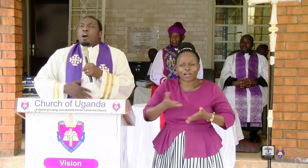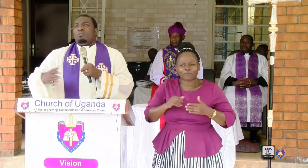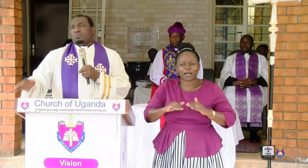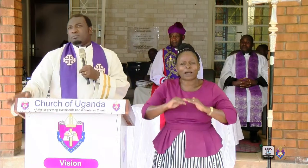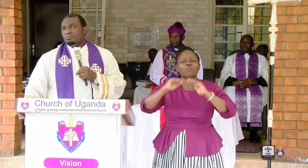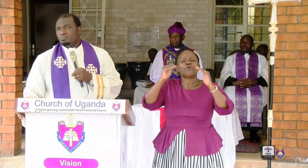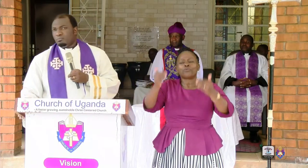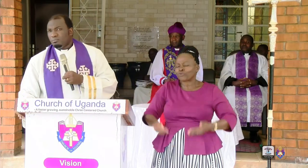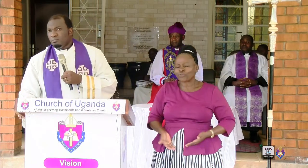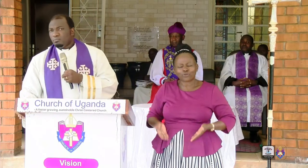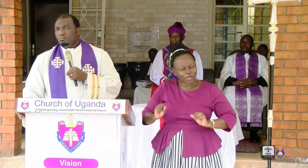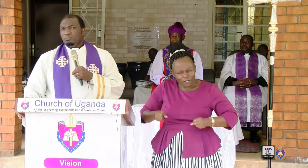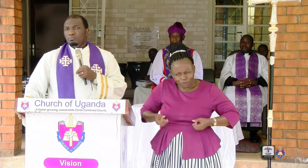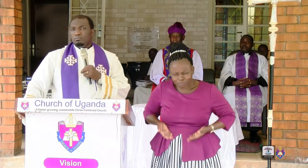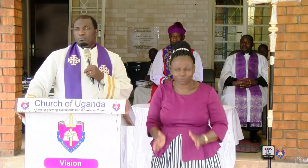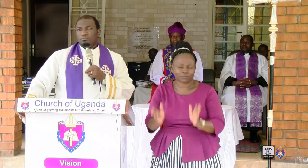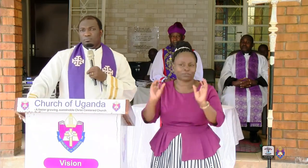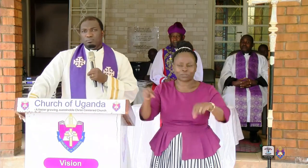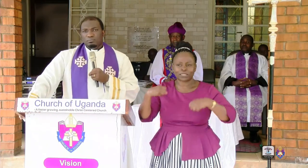murubuto.